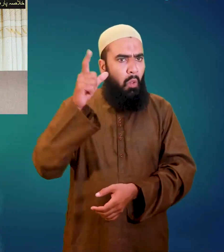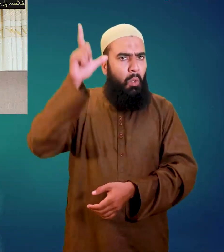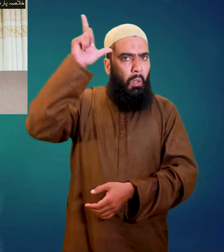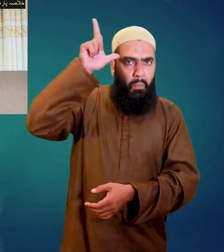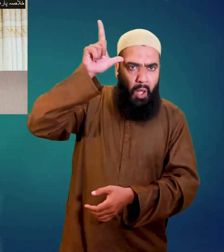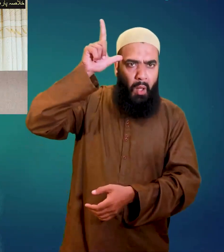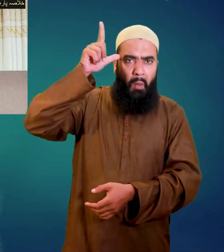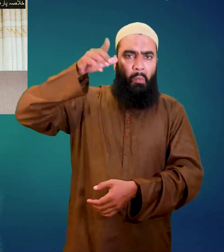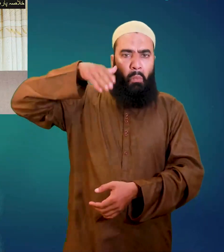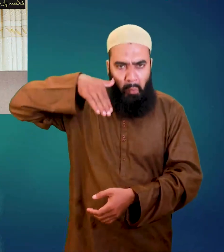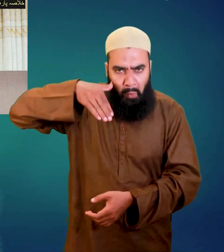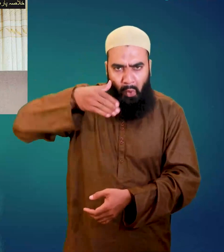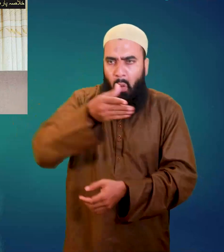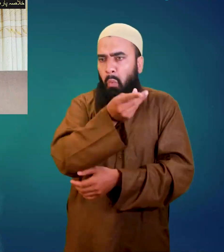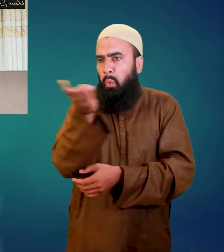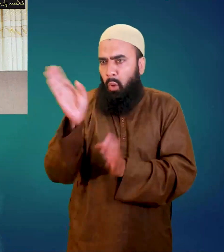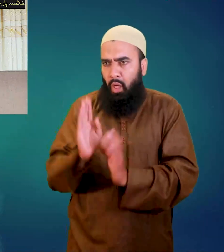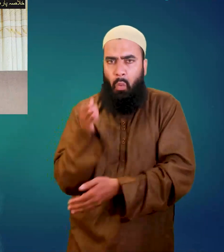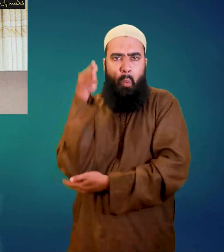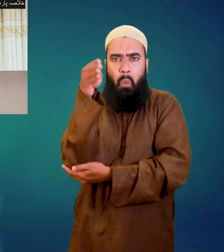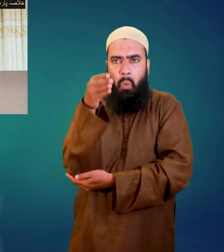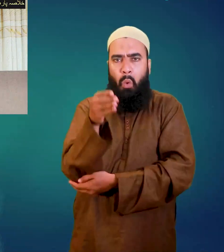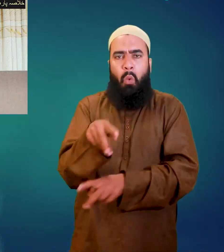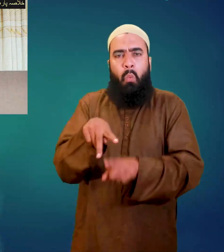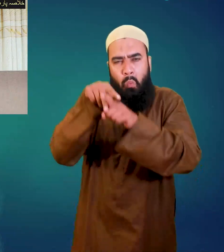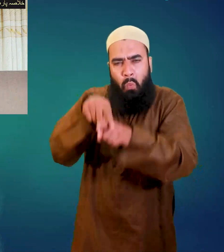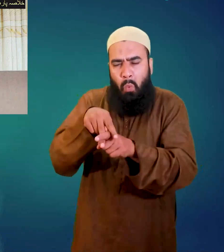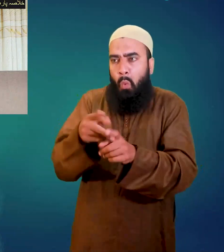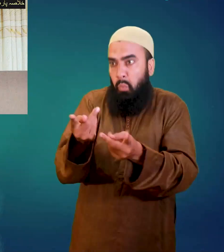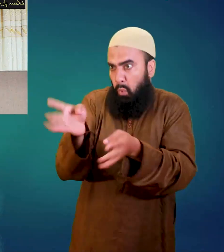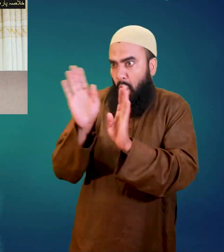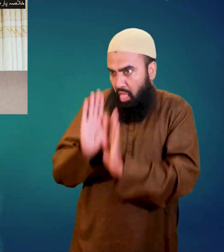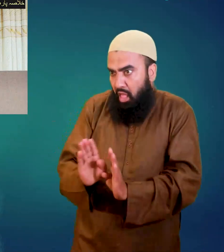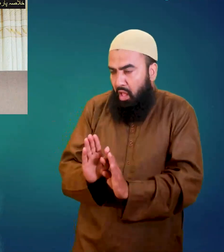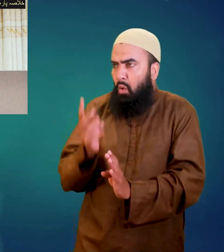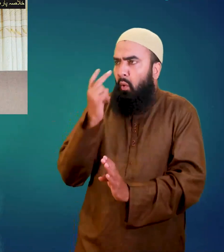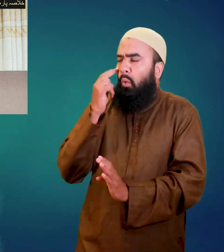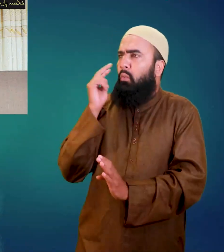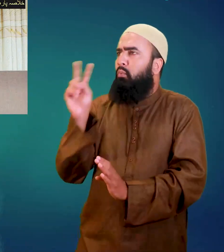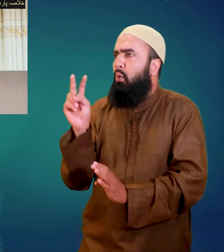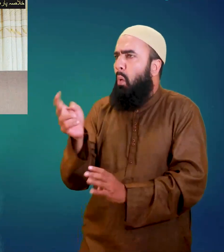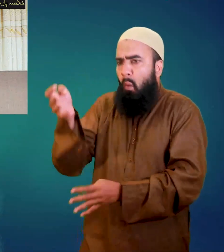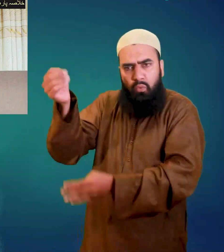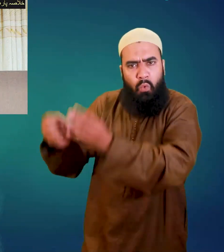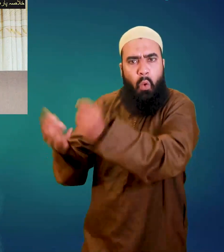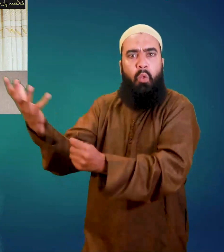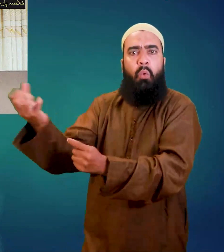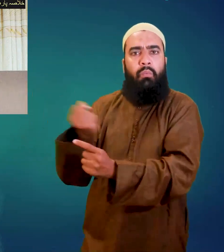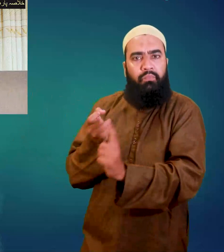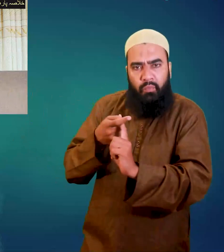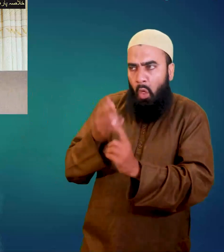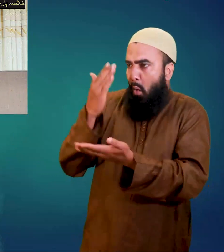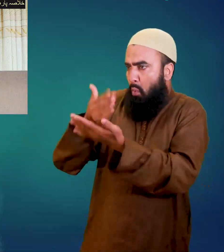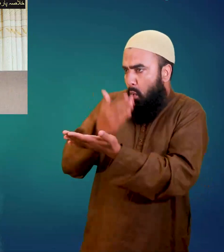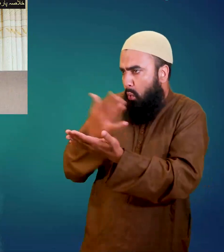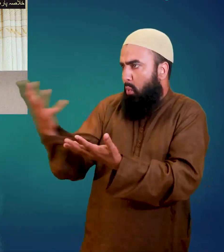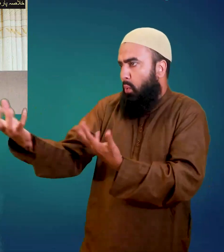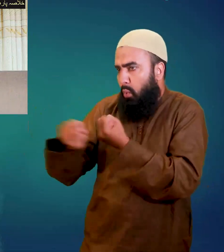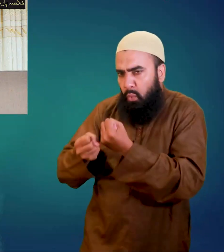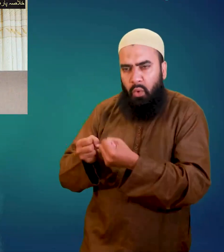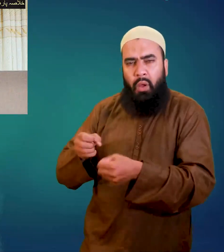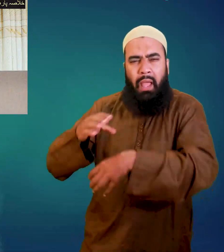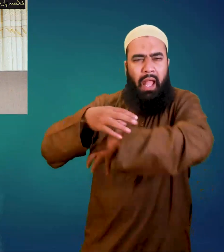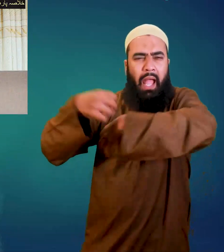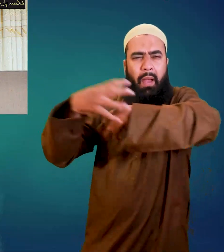عبرت اور نصیحت رکھی گئی ہے، تم ان سے دودھ اور ان سے گوشت حاصل کرتے ہو، اور بھی بہت